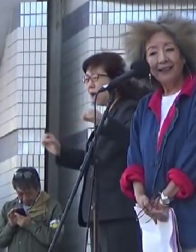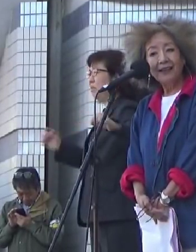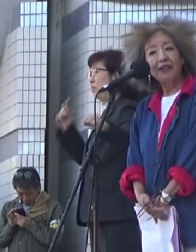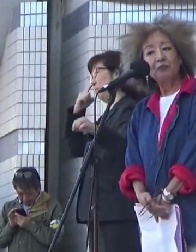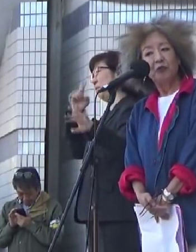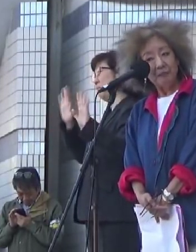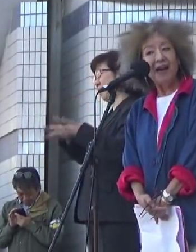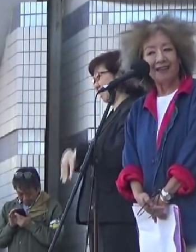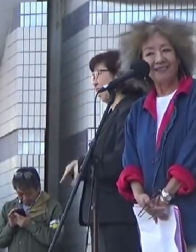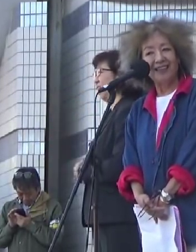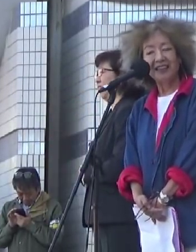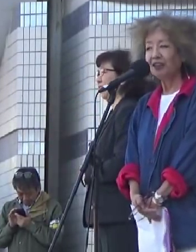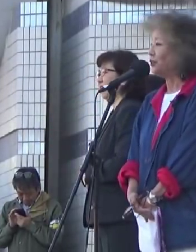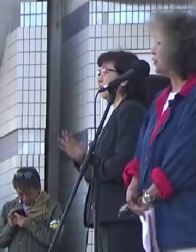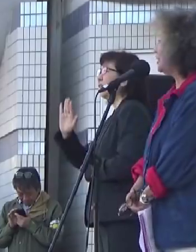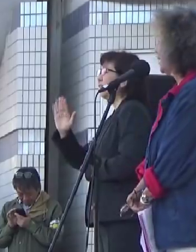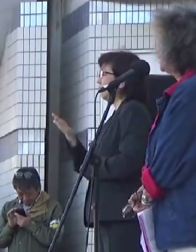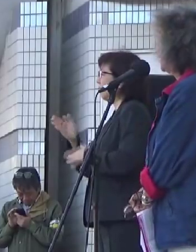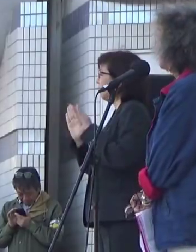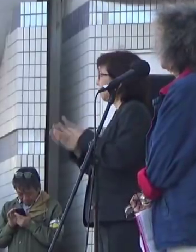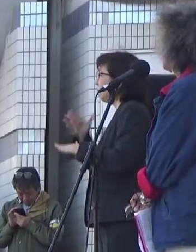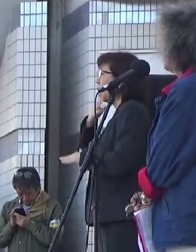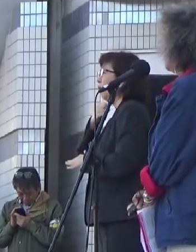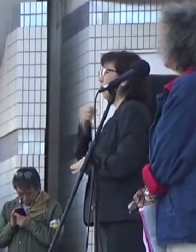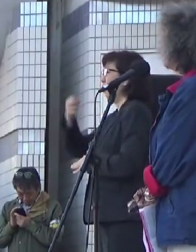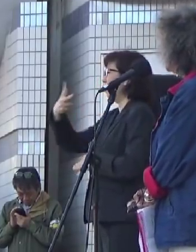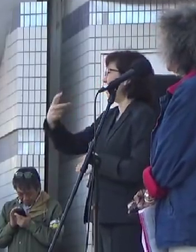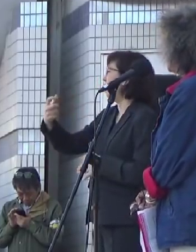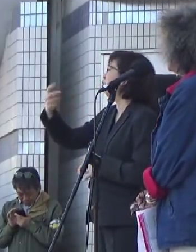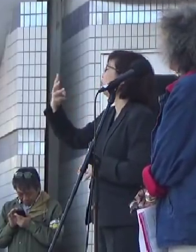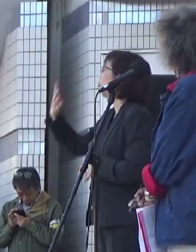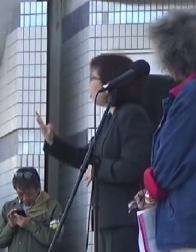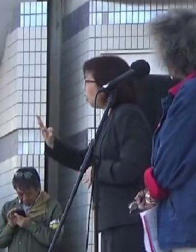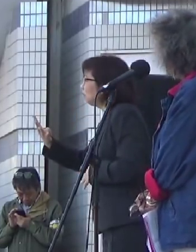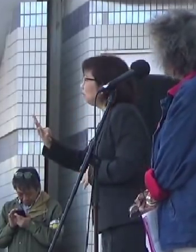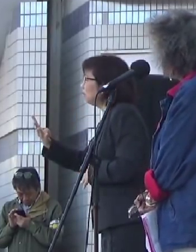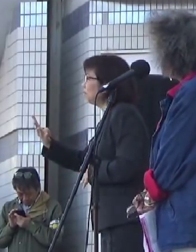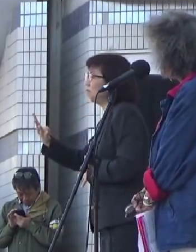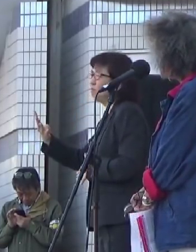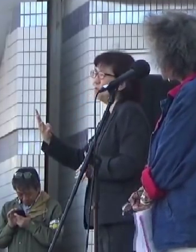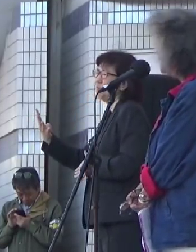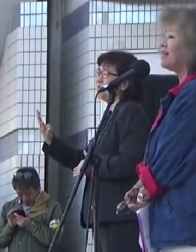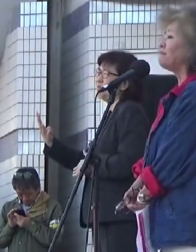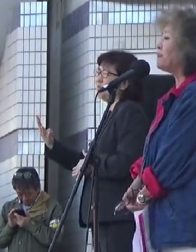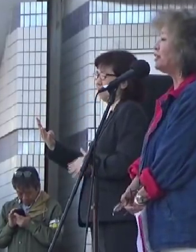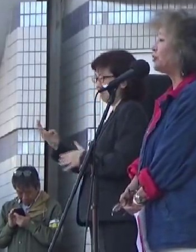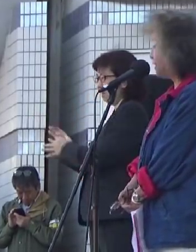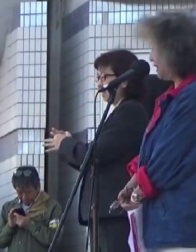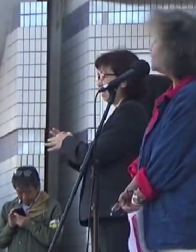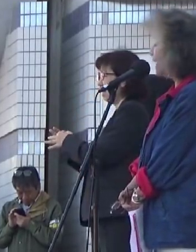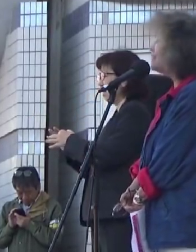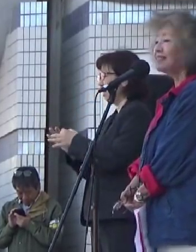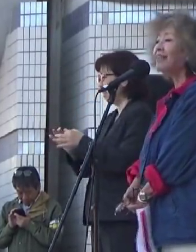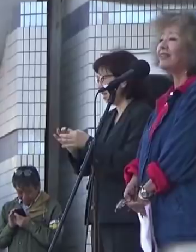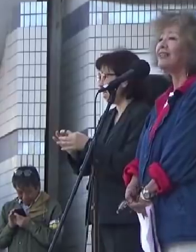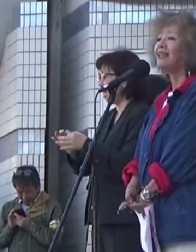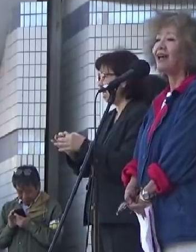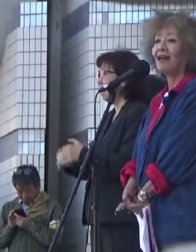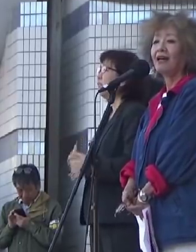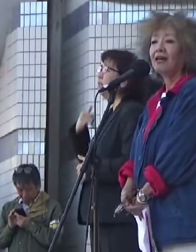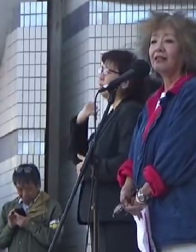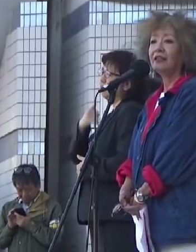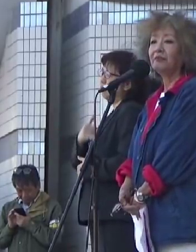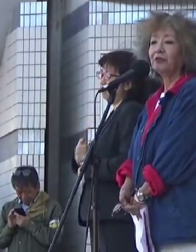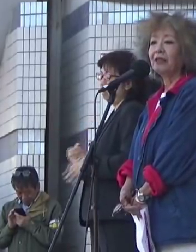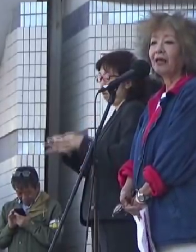たけれども、今74歳になって人生って呆れるほど短い短編小説なんだ